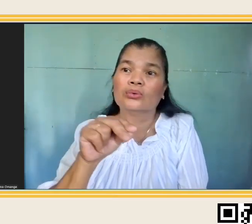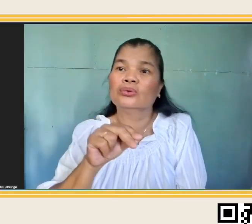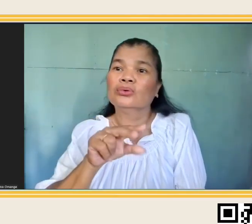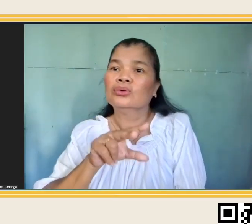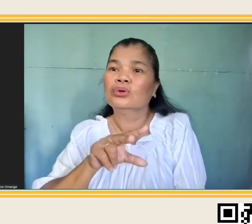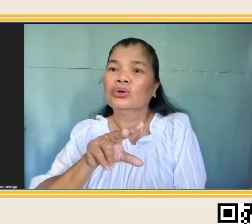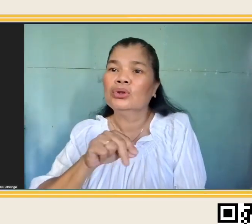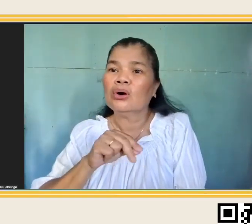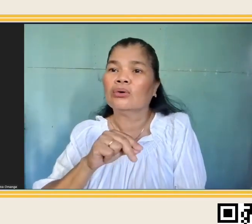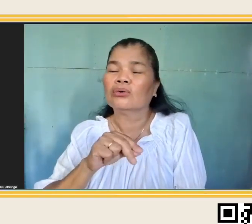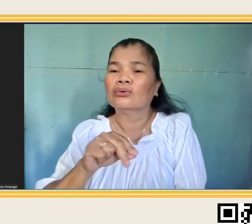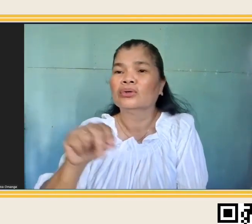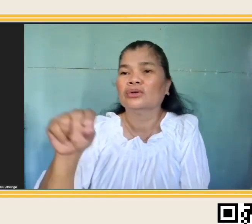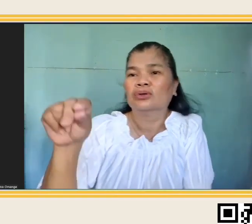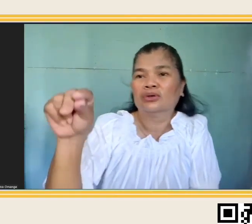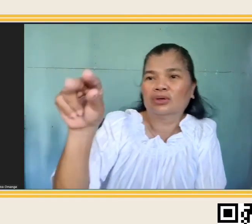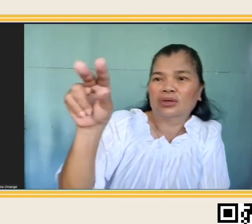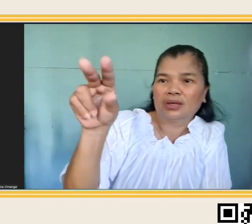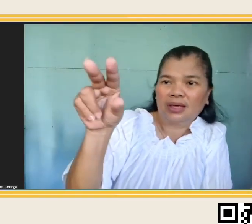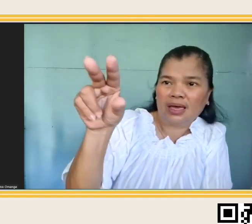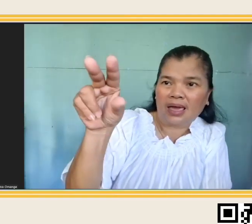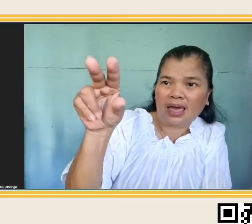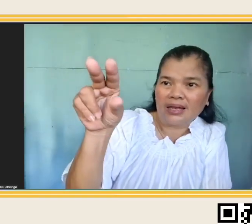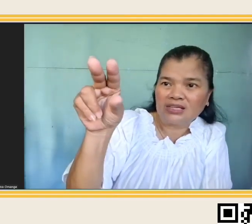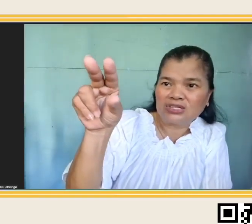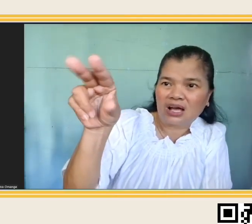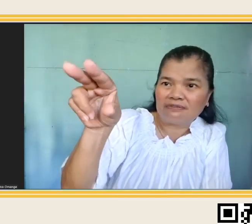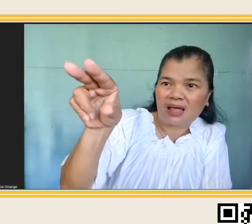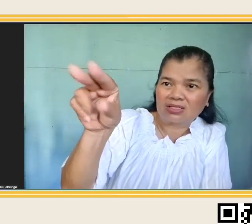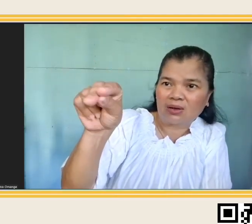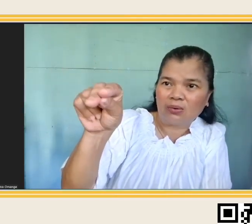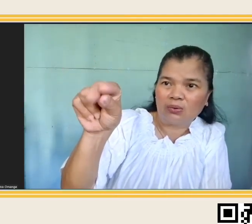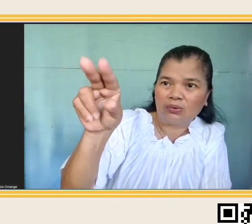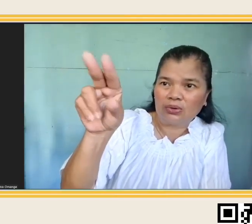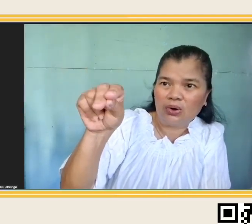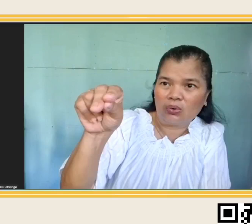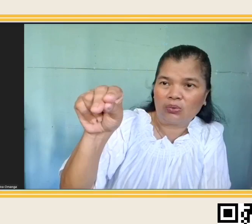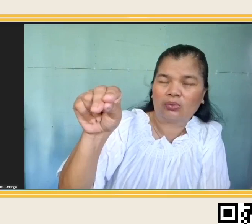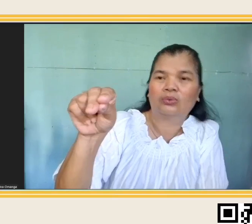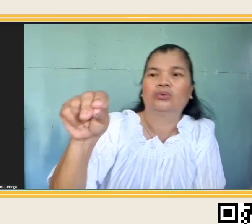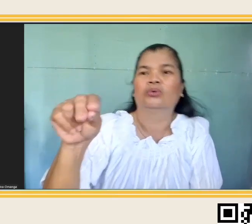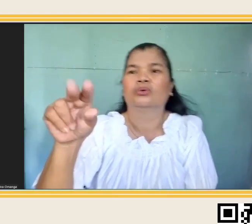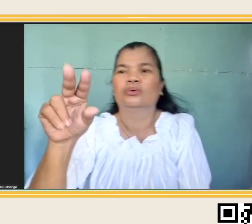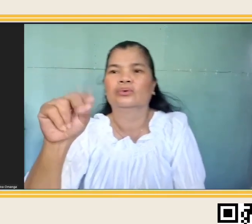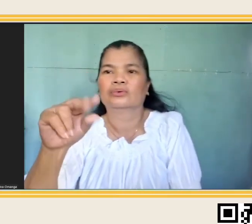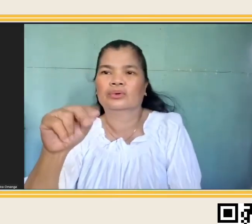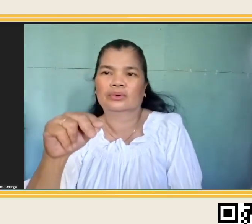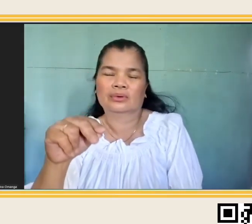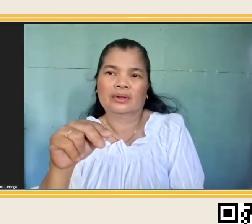no. No. And at saka flat O. No.